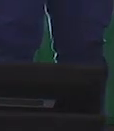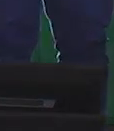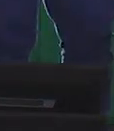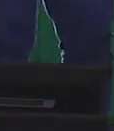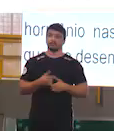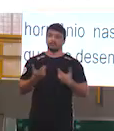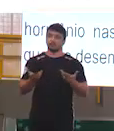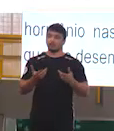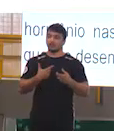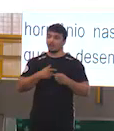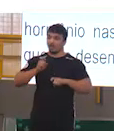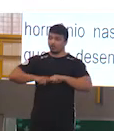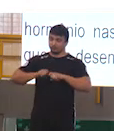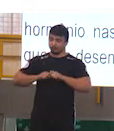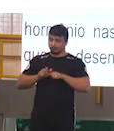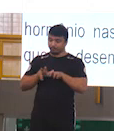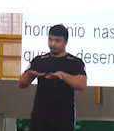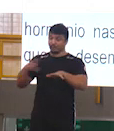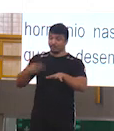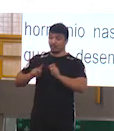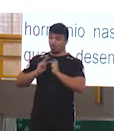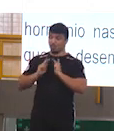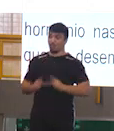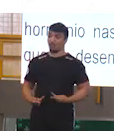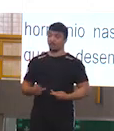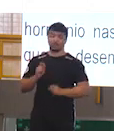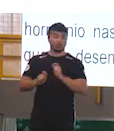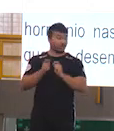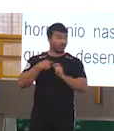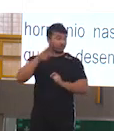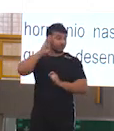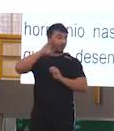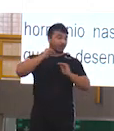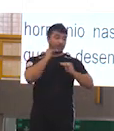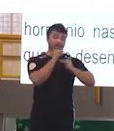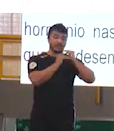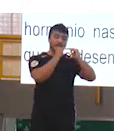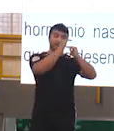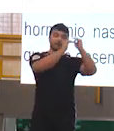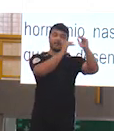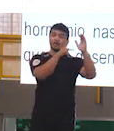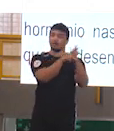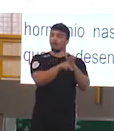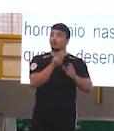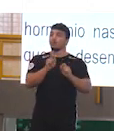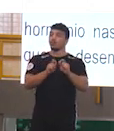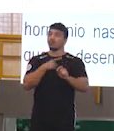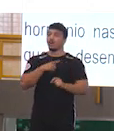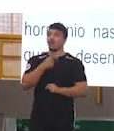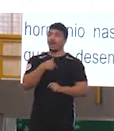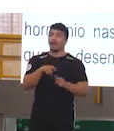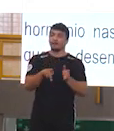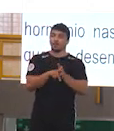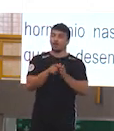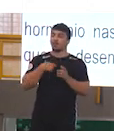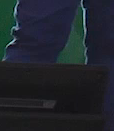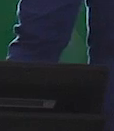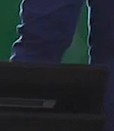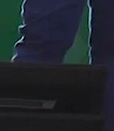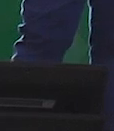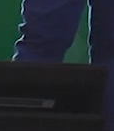Para falar da reprodução humana, a gente tem que falar inicialmente do desenvolvimento da chamada genitália